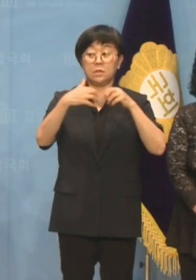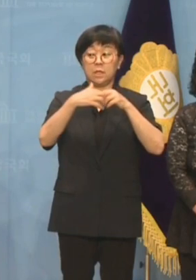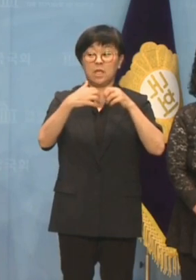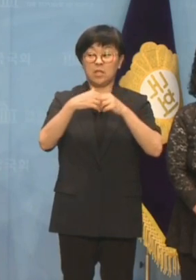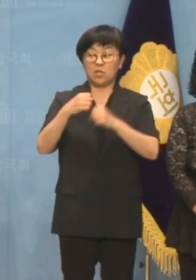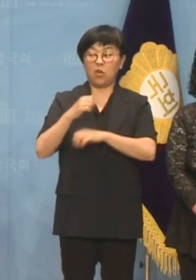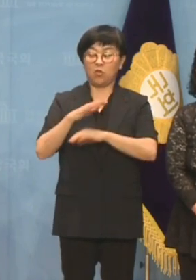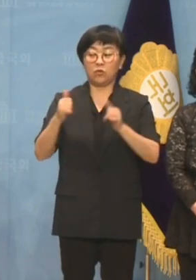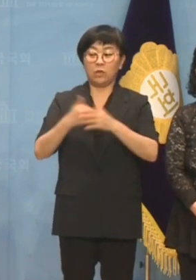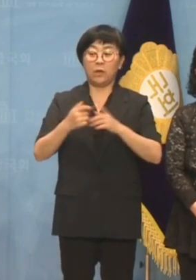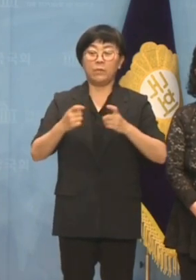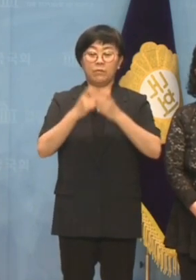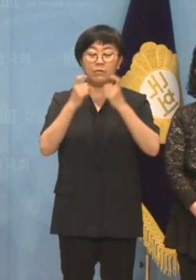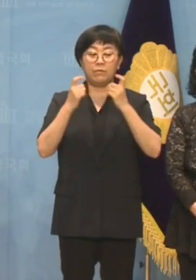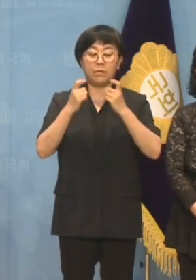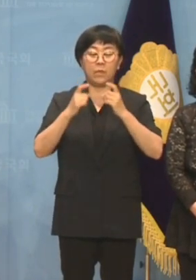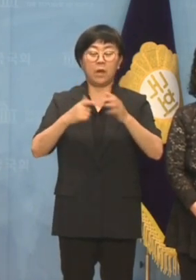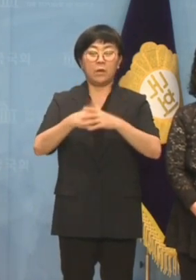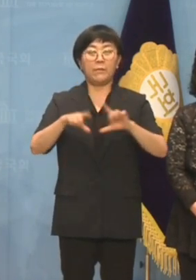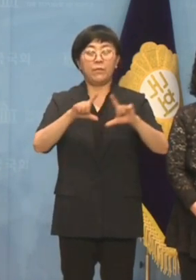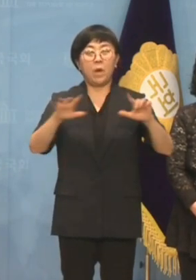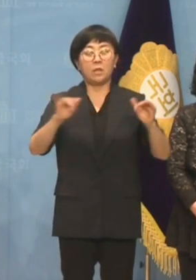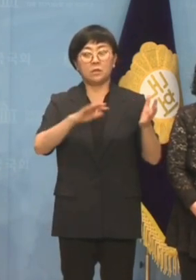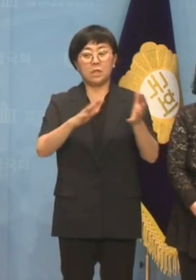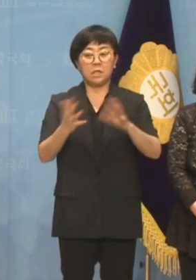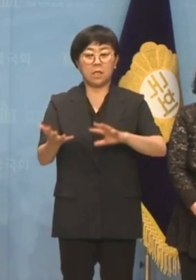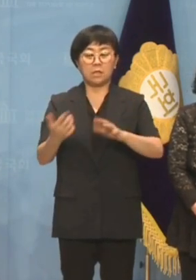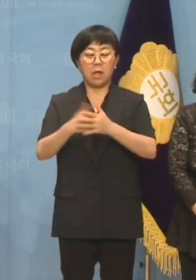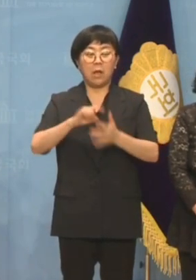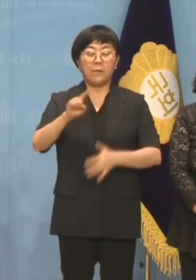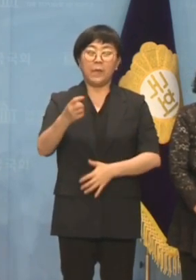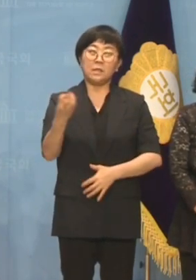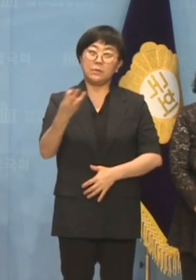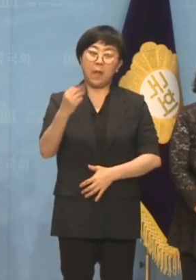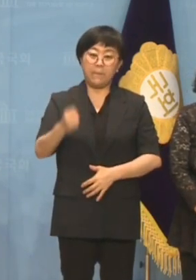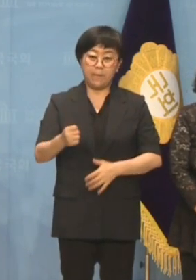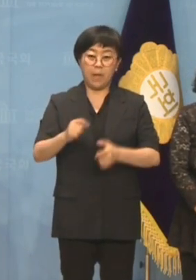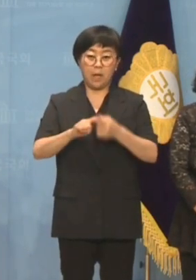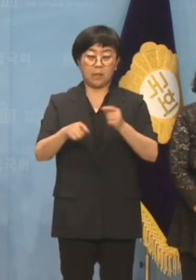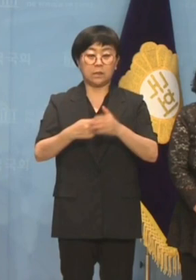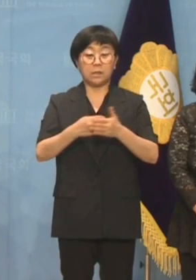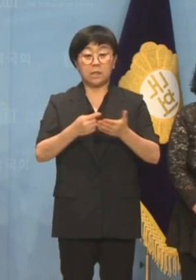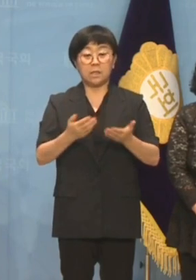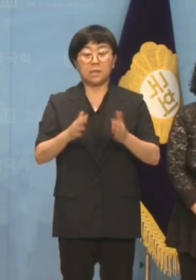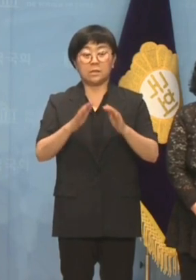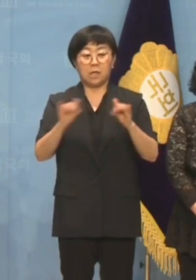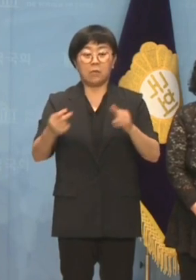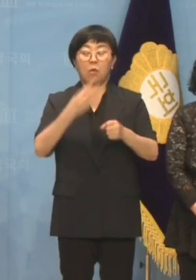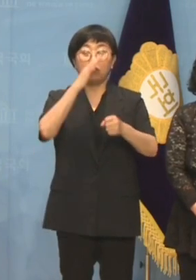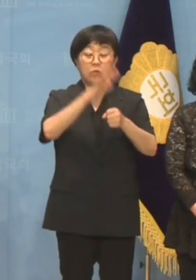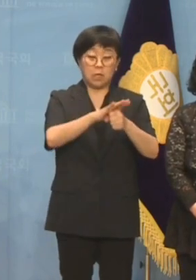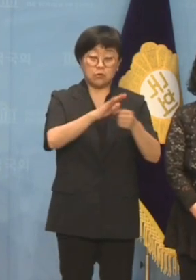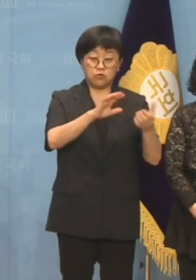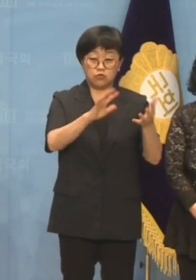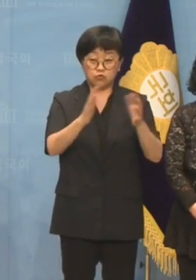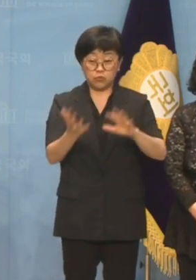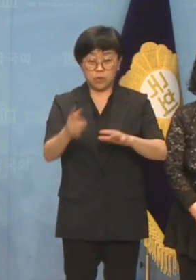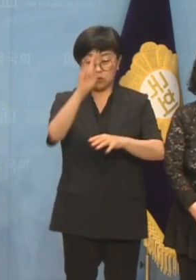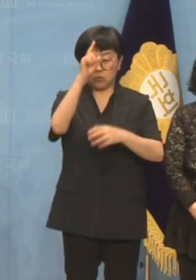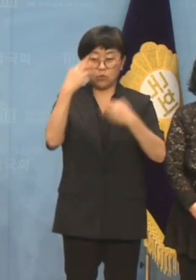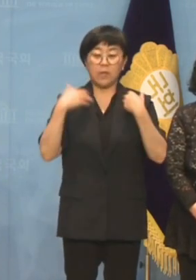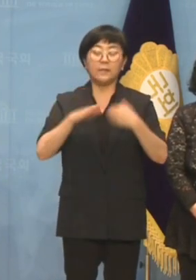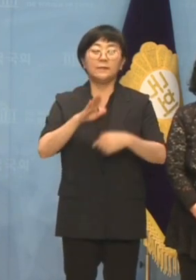전후 민간희생자 전국유족회는 113만 희생자의 억울한 죽음에 대한